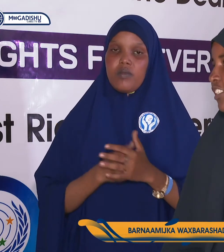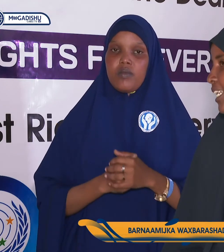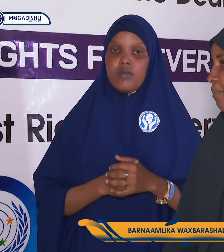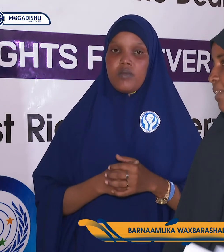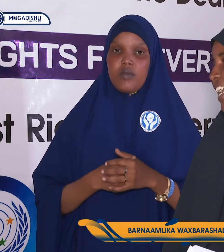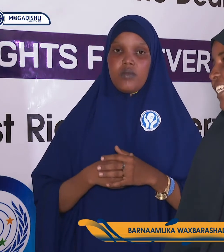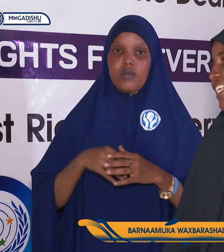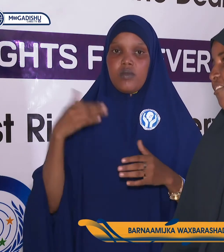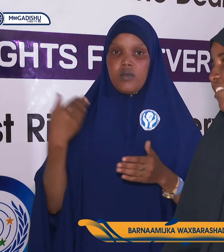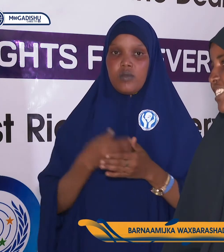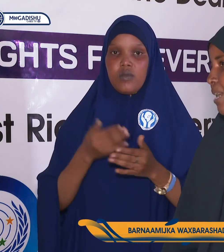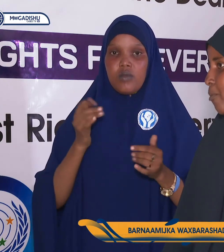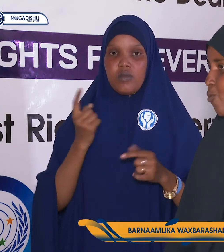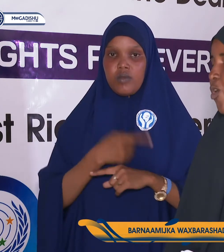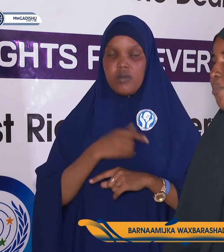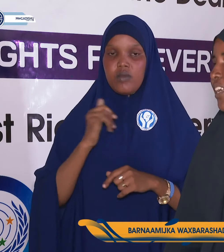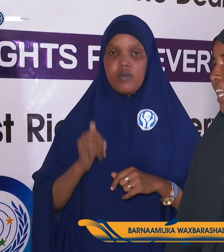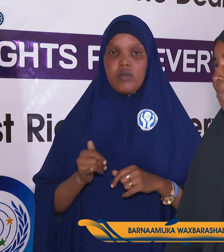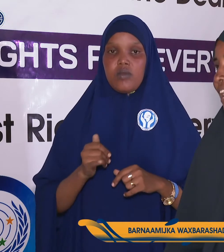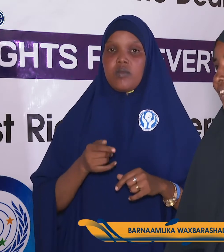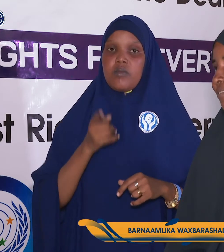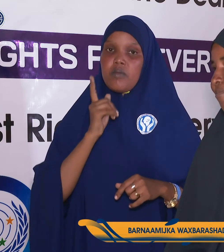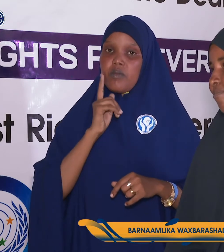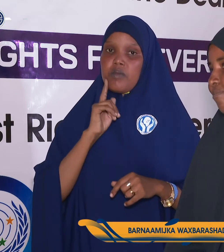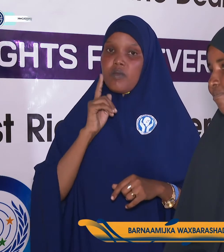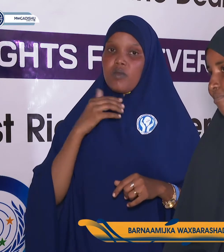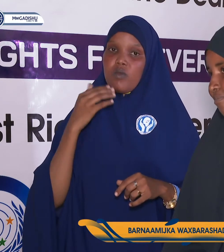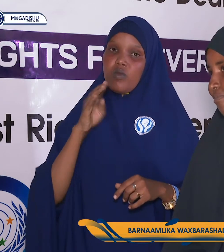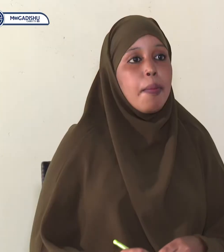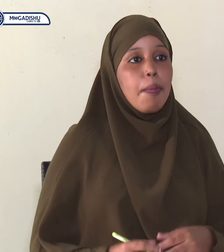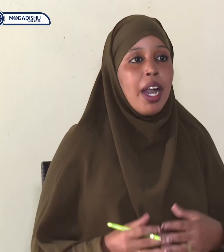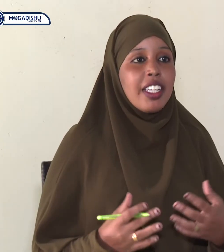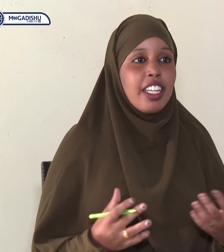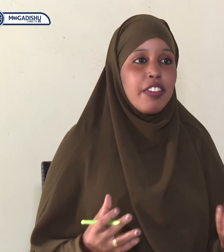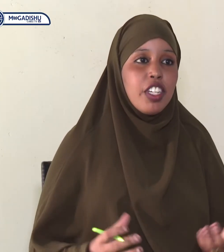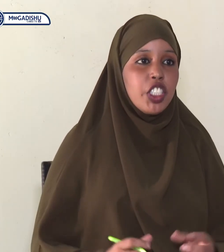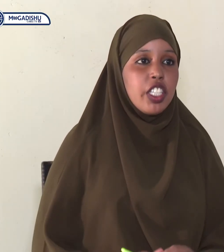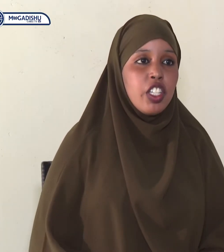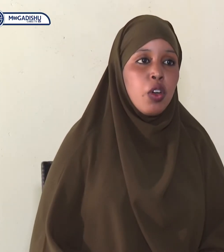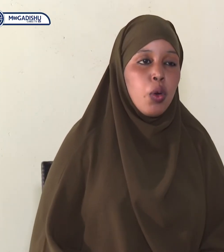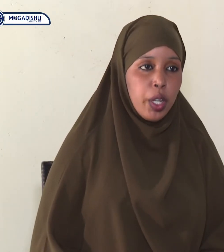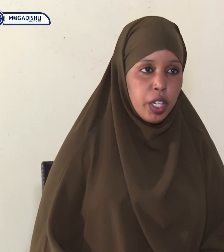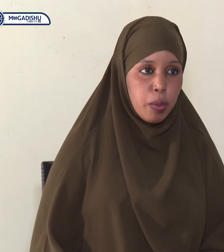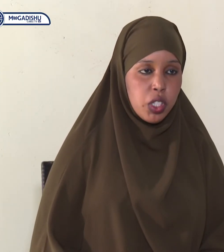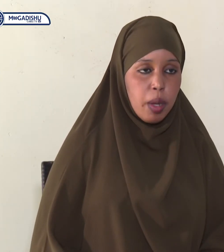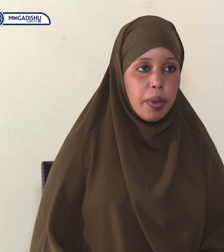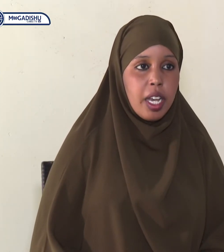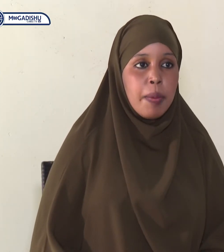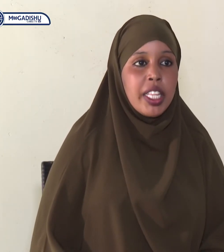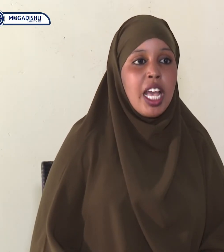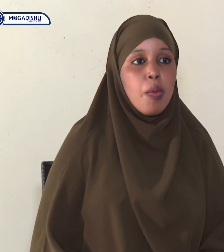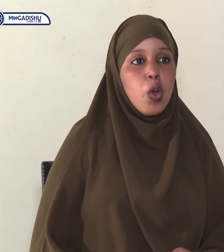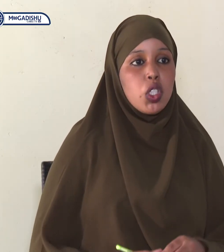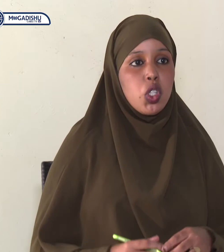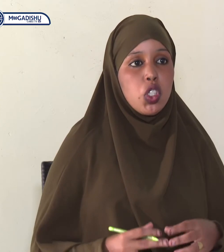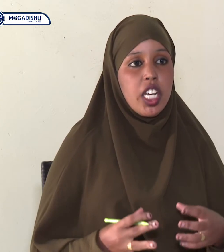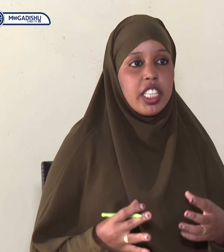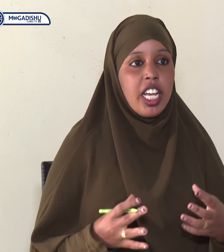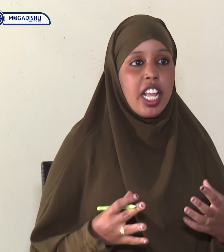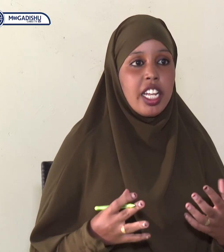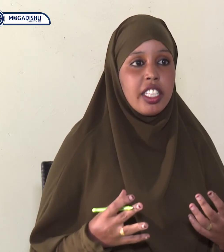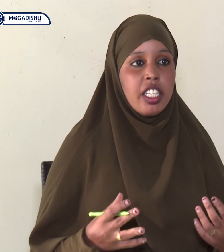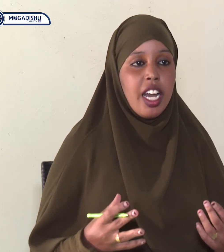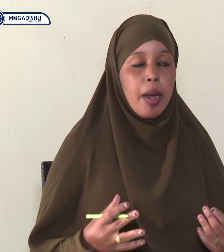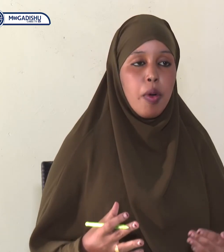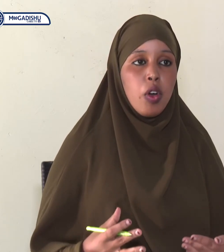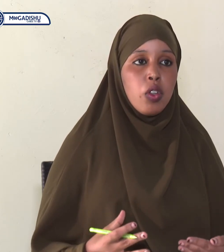samo jiilka berri ay anfacisaa ama ku koobna iyaga maaha maxay tahay filashadiina qurxeena mustaqbalka maadaama ood soo